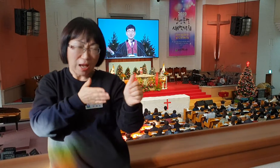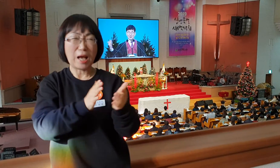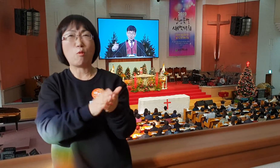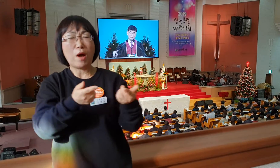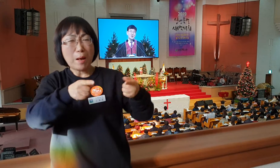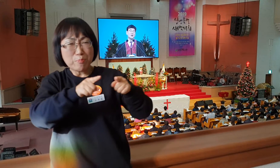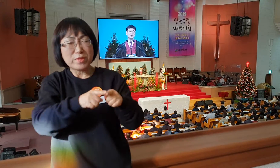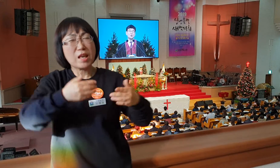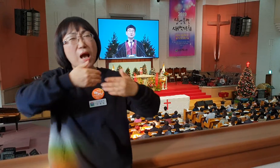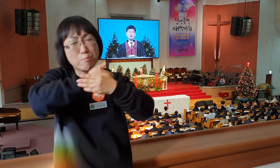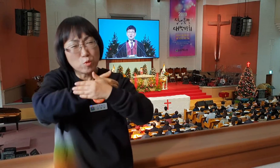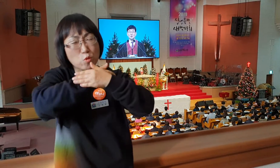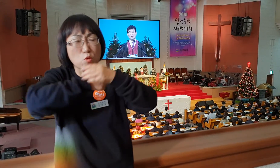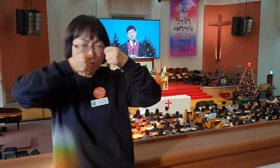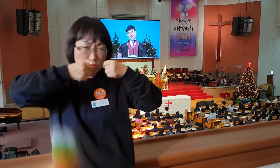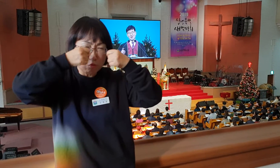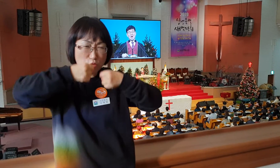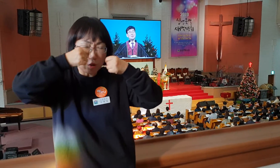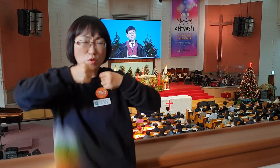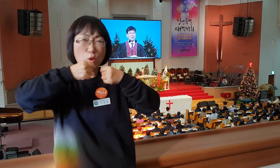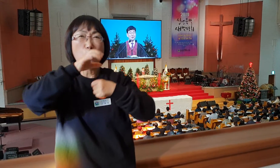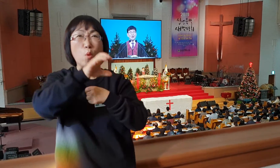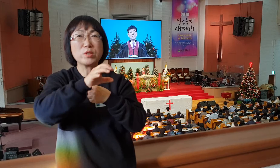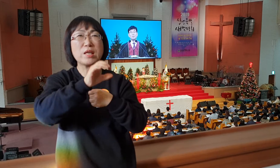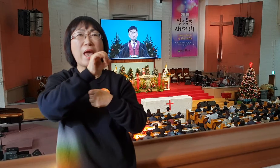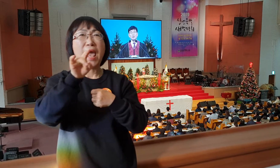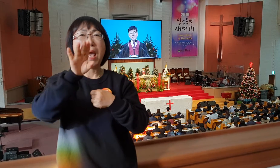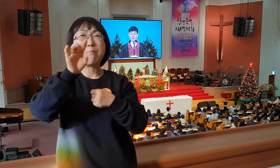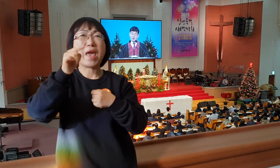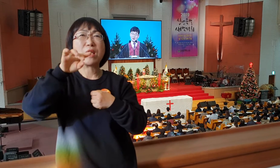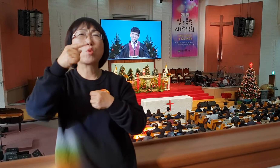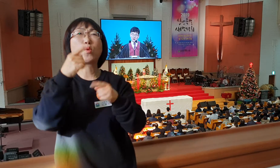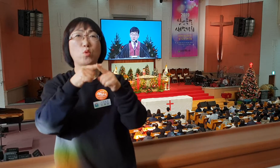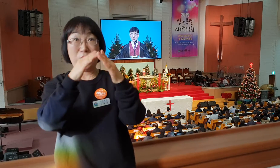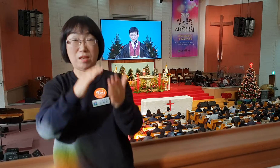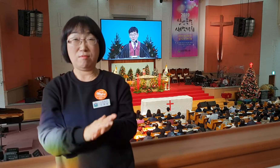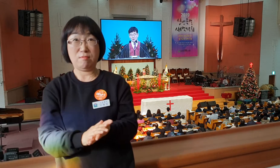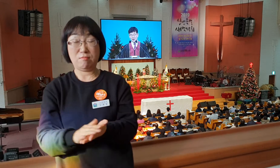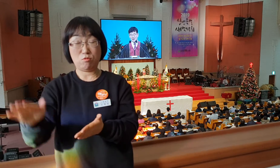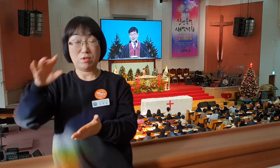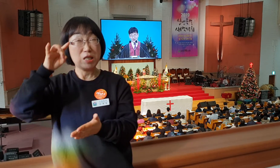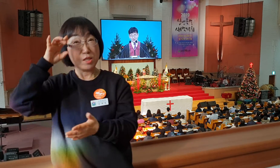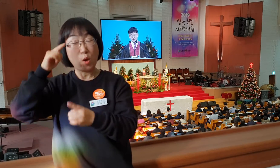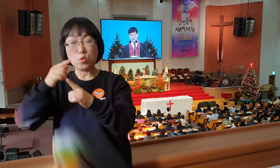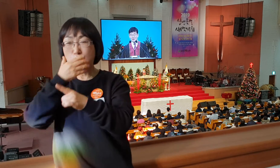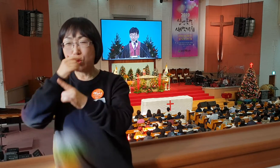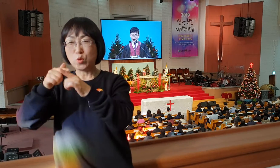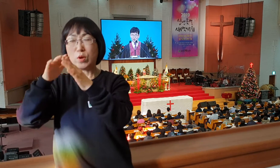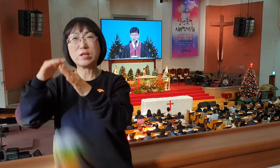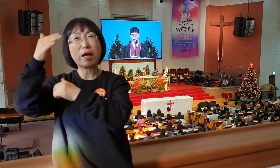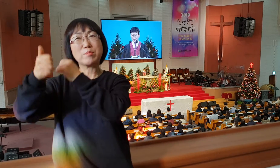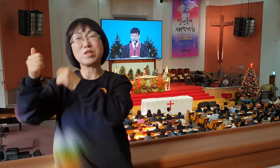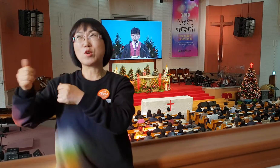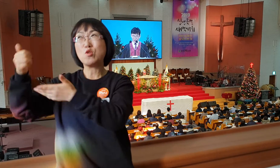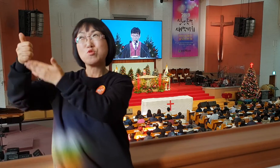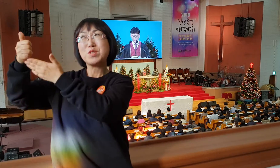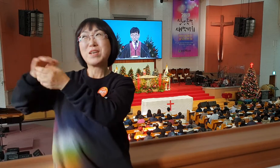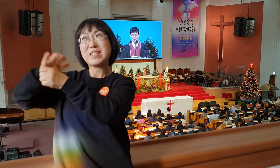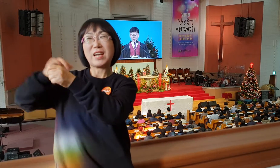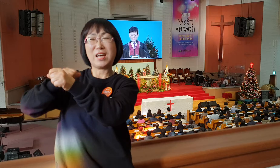함께 붕괴하고 울었던 교회가 에베소 교회예요. 여기에 이 인천순복원교회를 하나님께서 그렇게 주님이